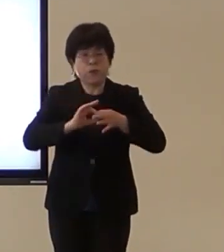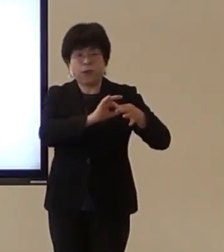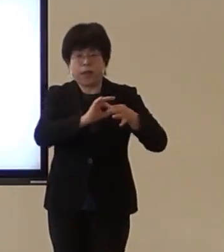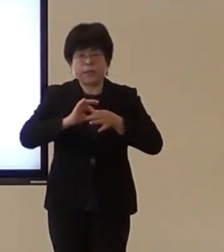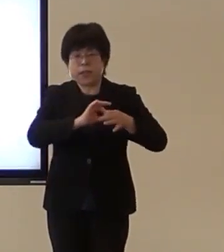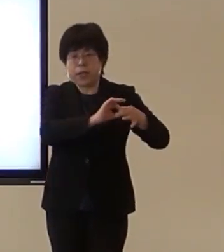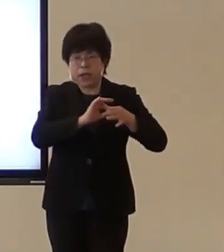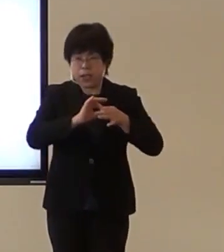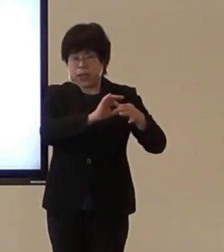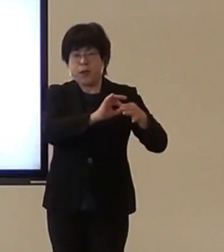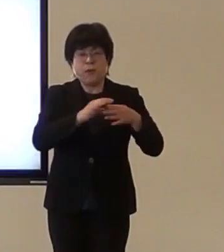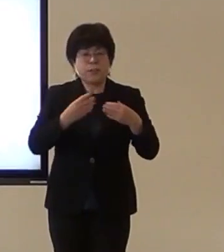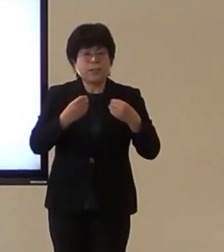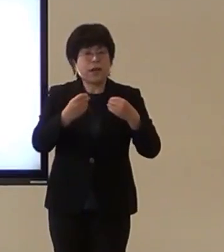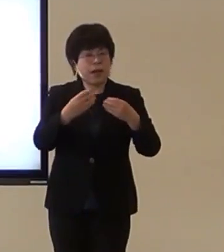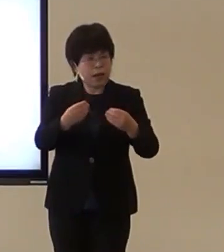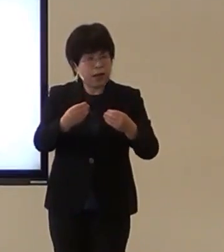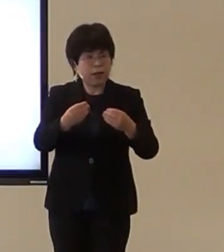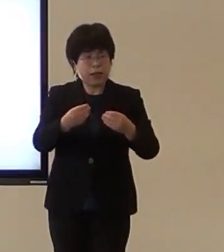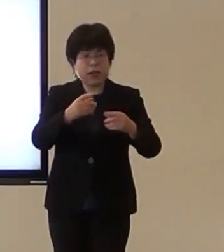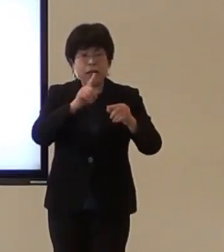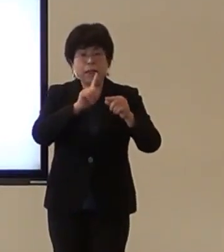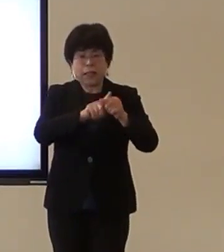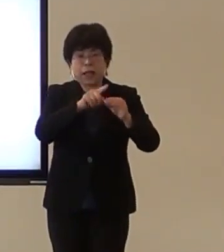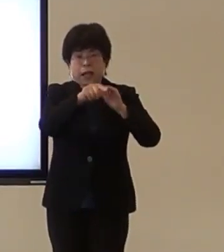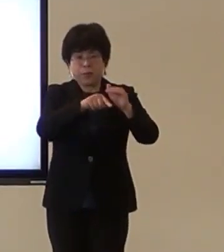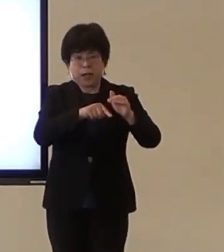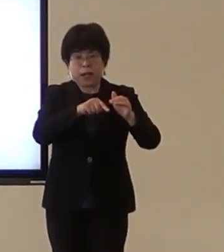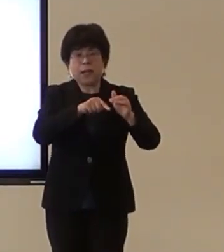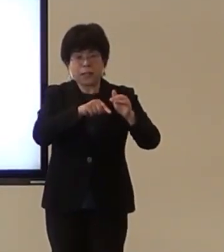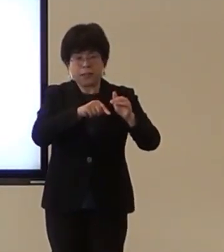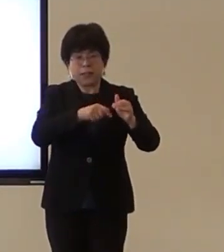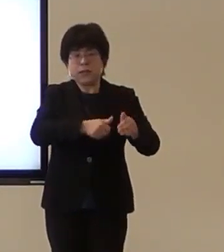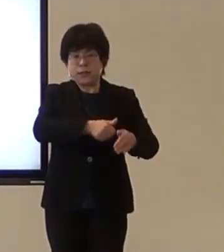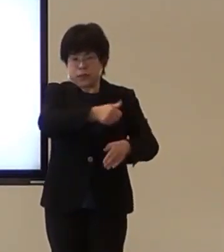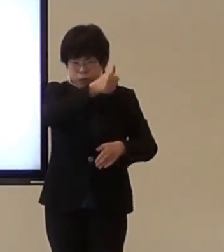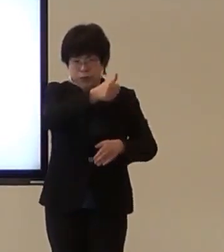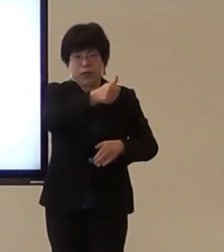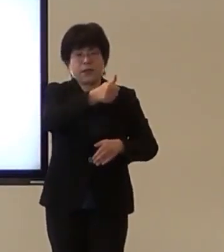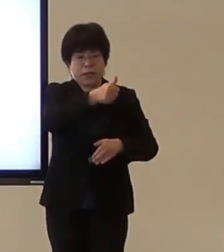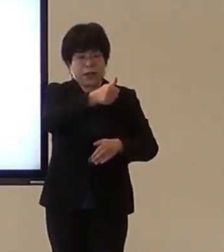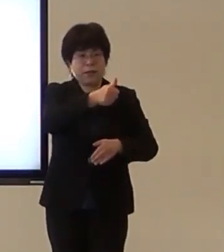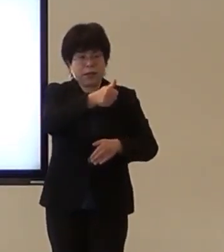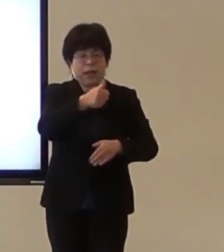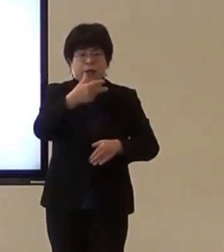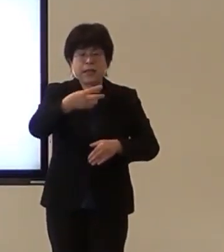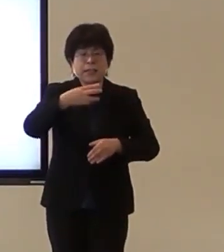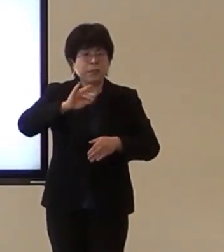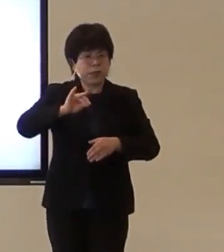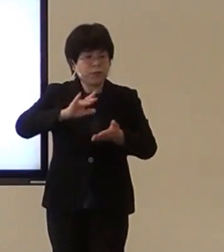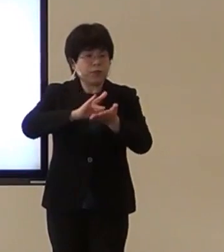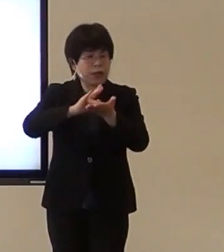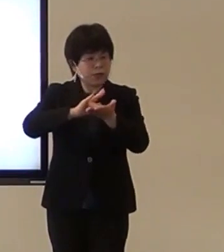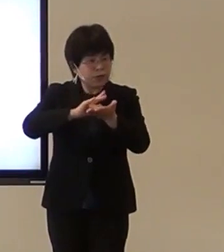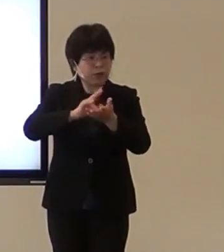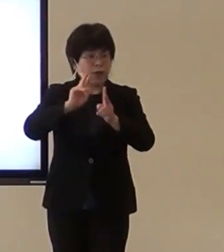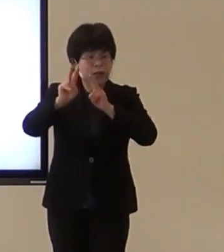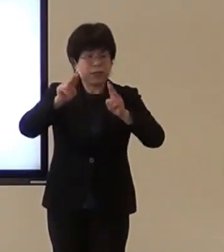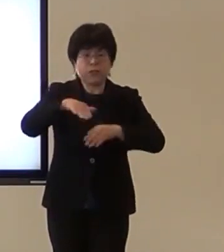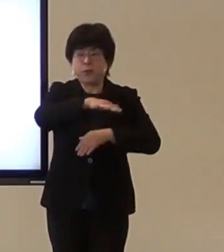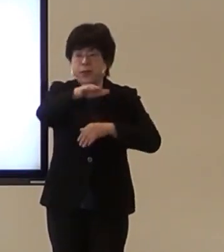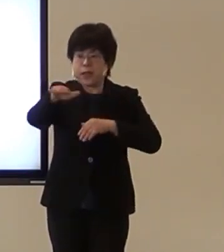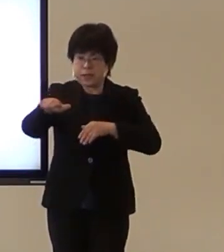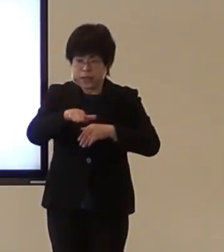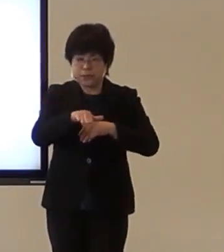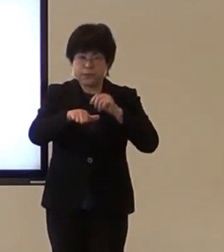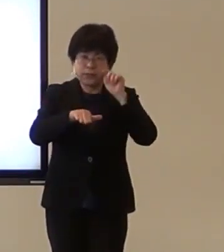実現をさせていくため、中村 CEO をはじめとするシミックホールディングスの皆様方とは本市のプ